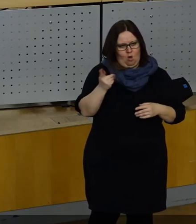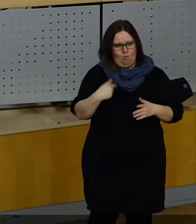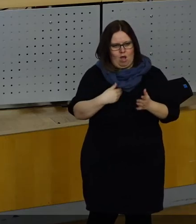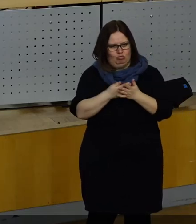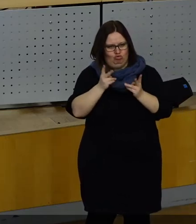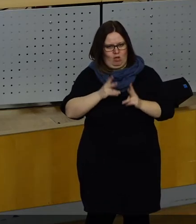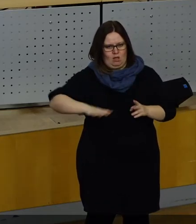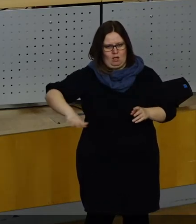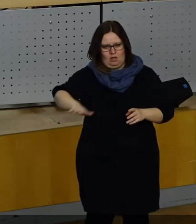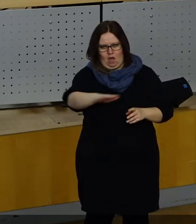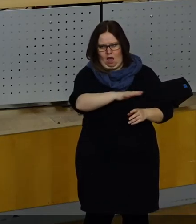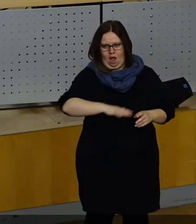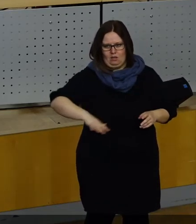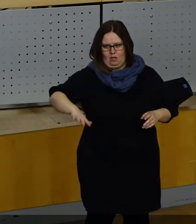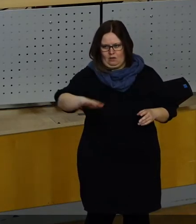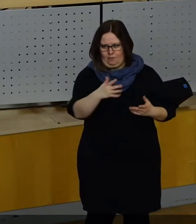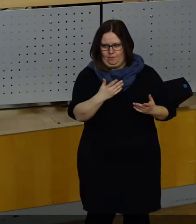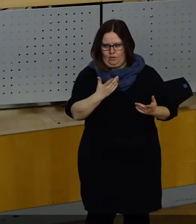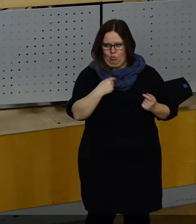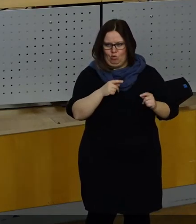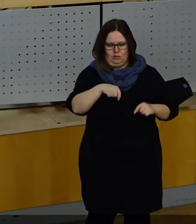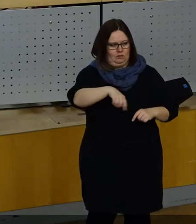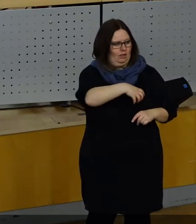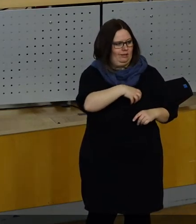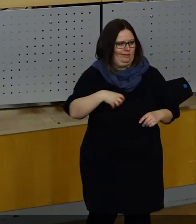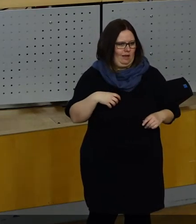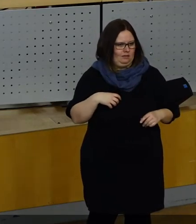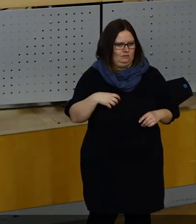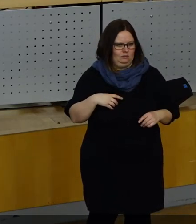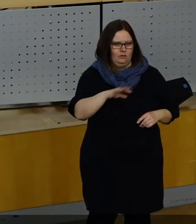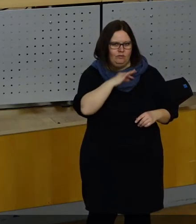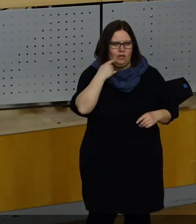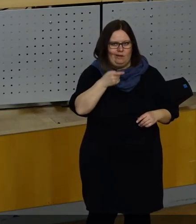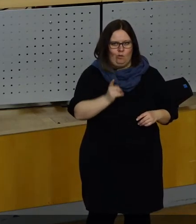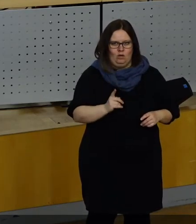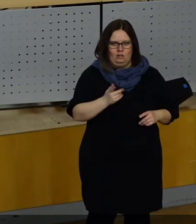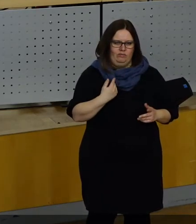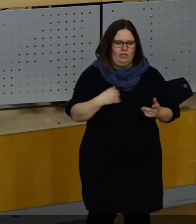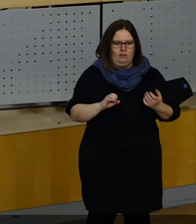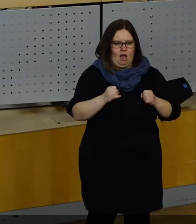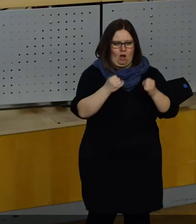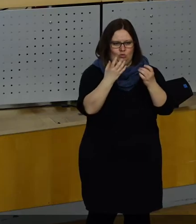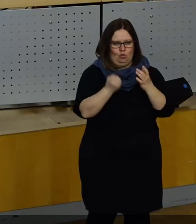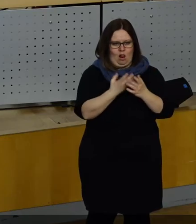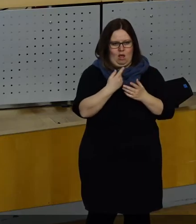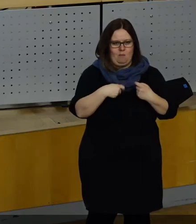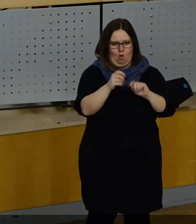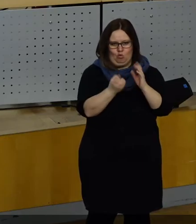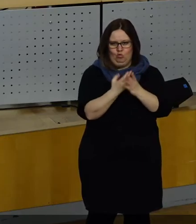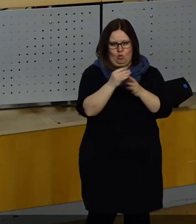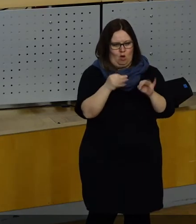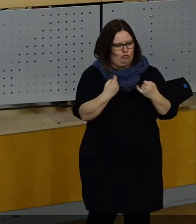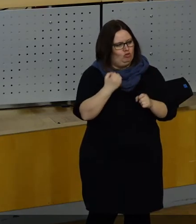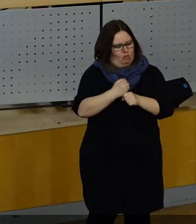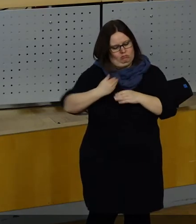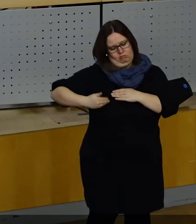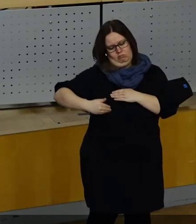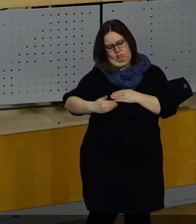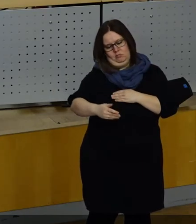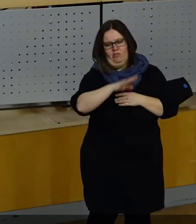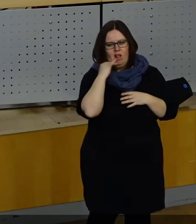gesamten Stadtanlage? Es bedurfte ja in Dresden eigentlich jahrhundertelang keiner aktuellen Stunde Baukultur. Es war immer Baukultur ein